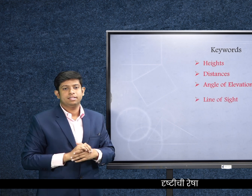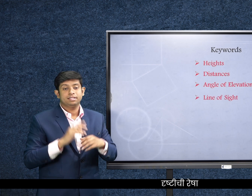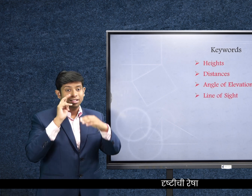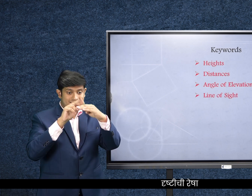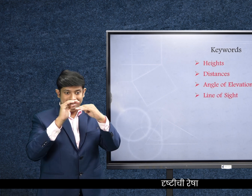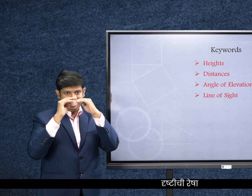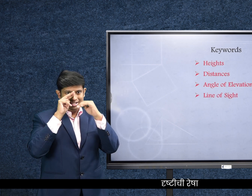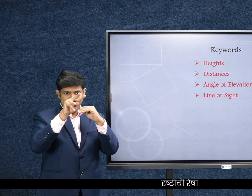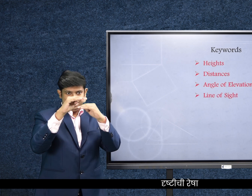दृष्टीची रेषा,